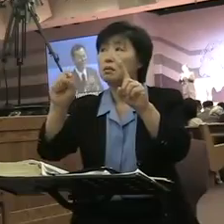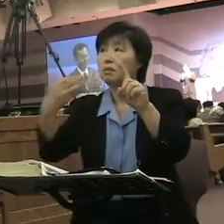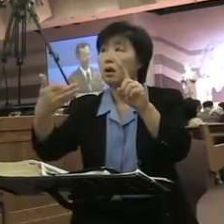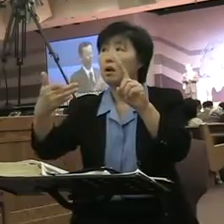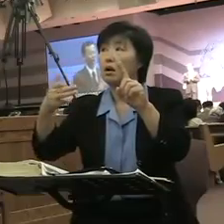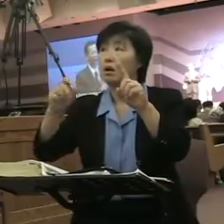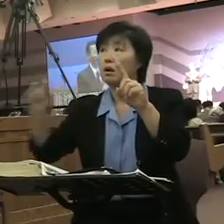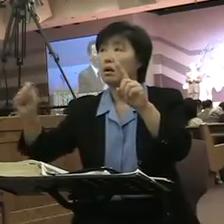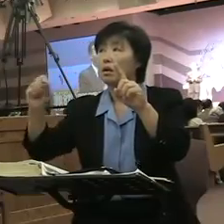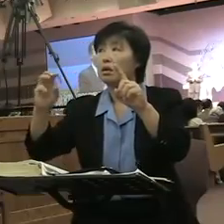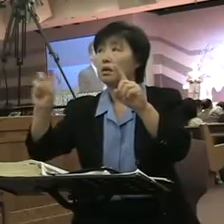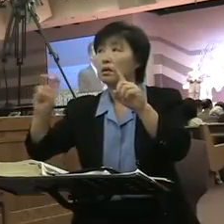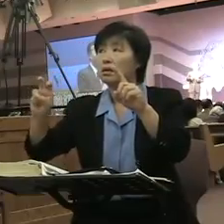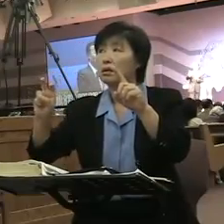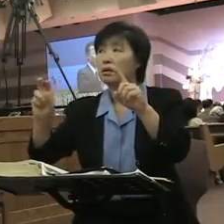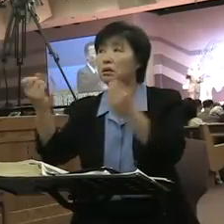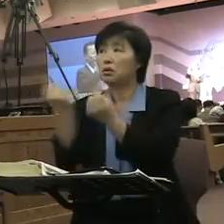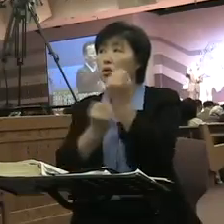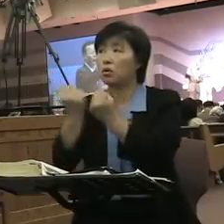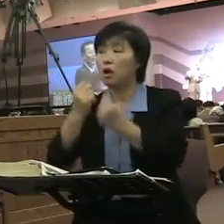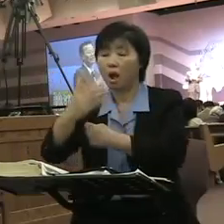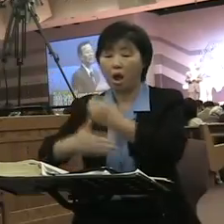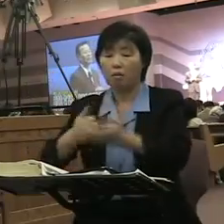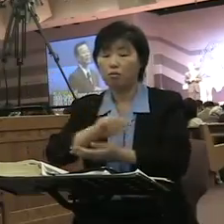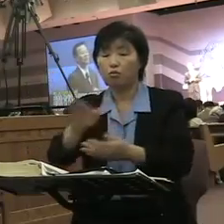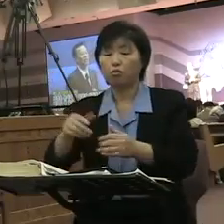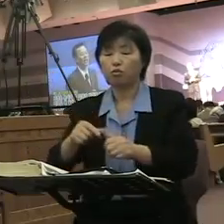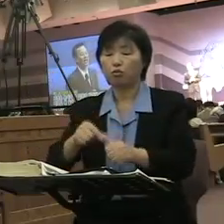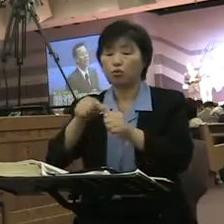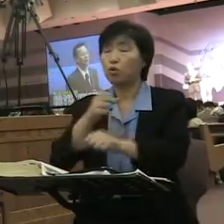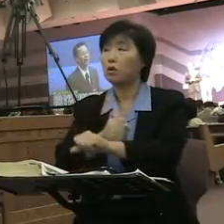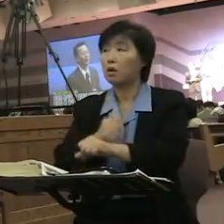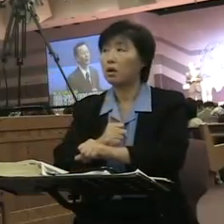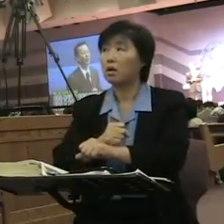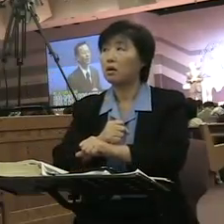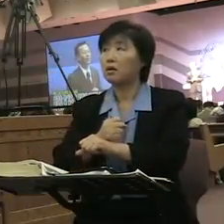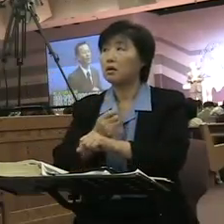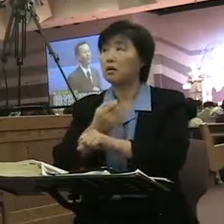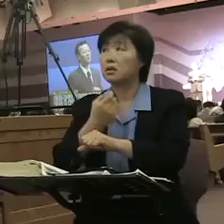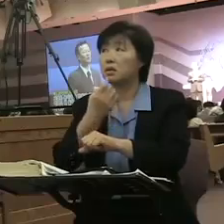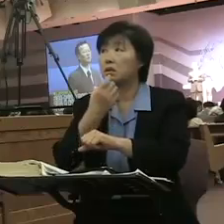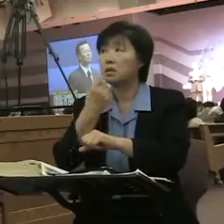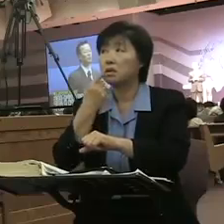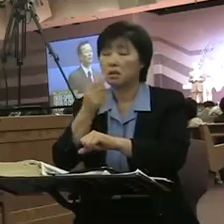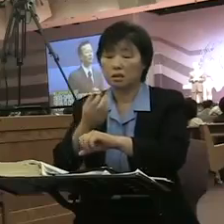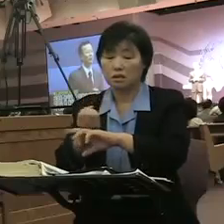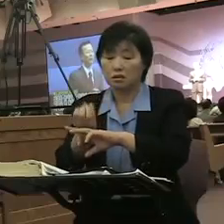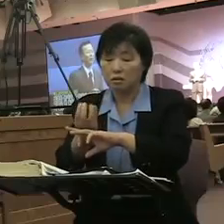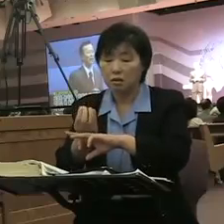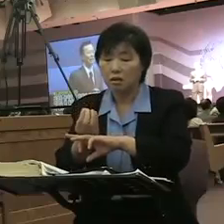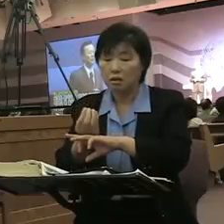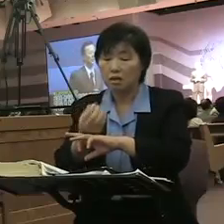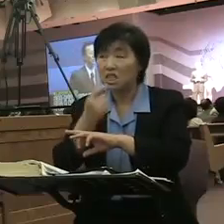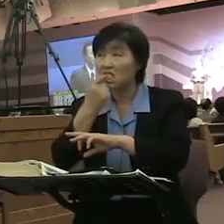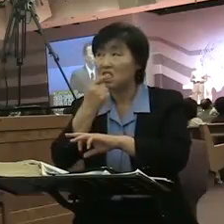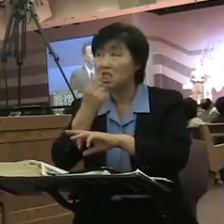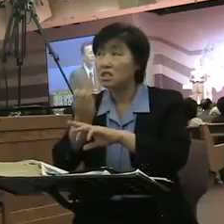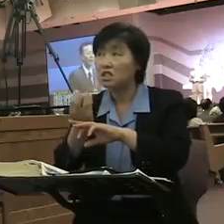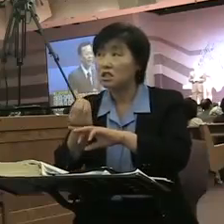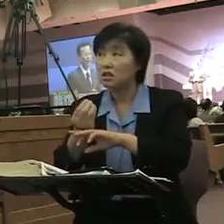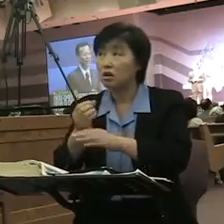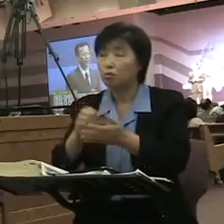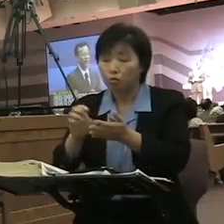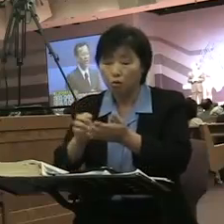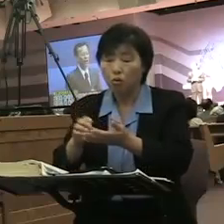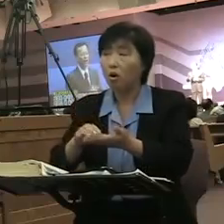보니 이렇게 설명이 됩니다. 하나님이 우리를 구원하신 것은 은이나 금 따위에 없어질 물건으로 값을 치르고